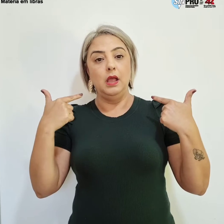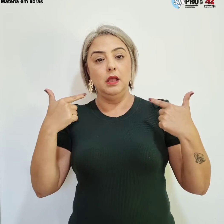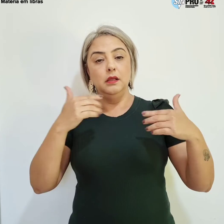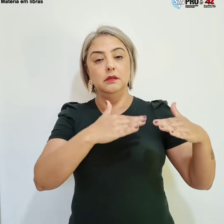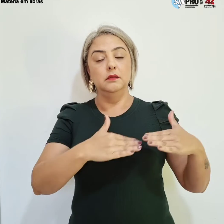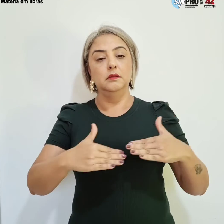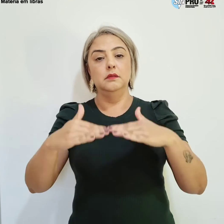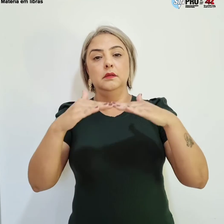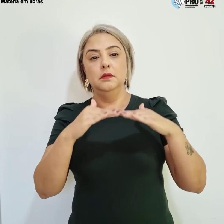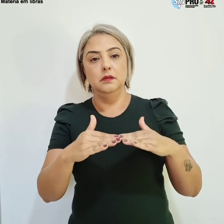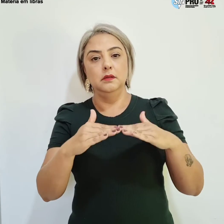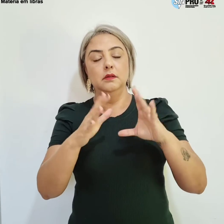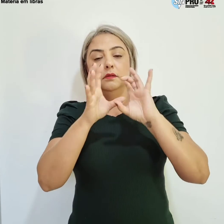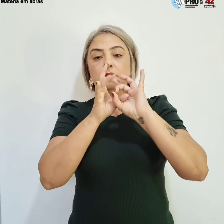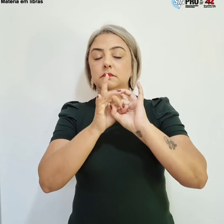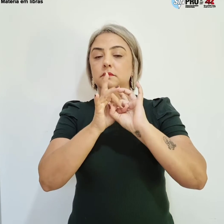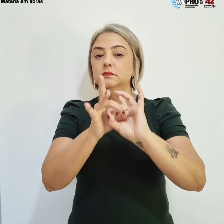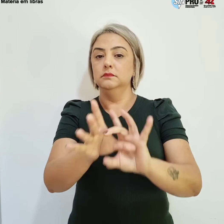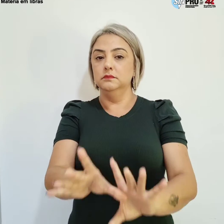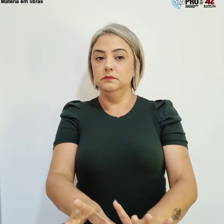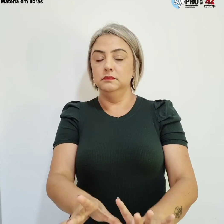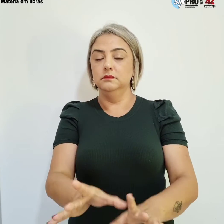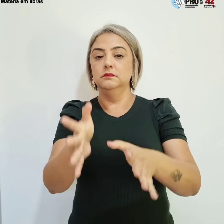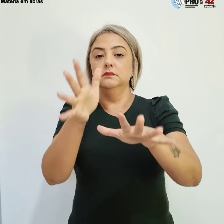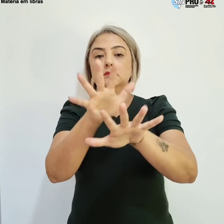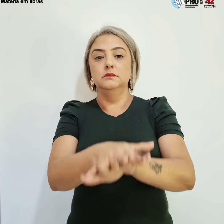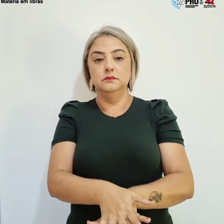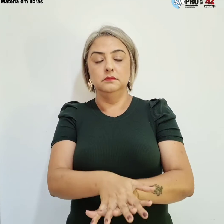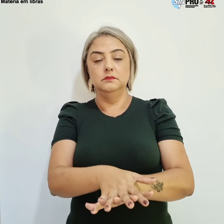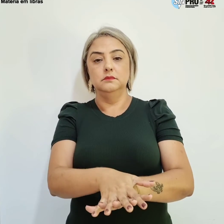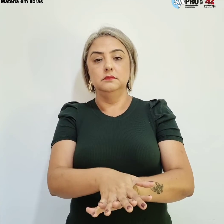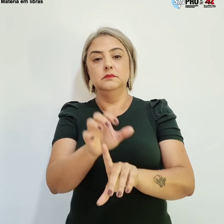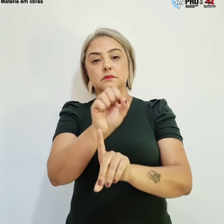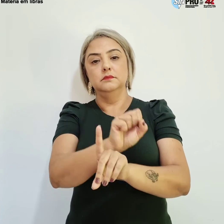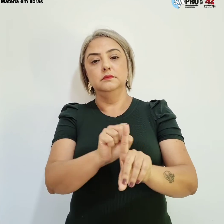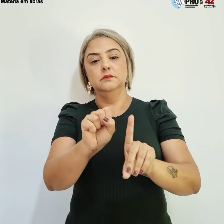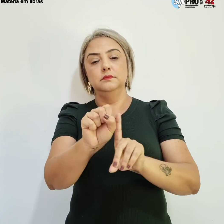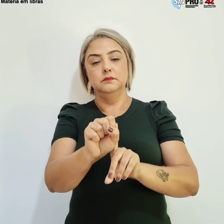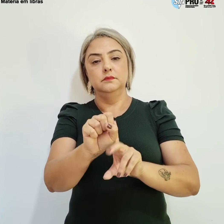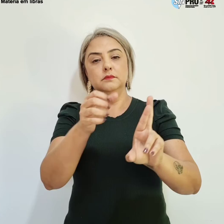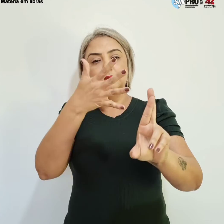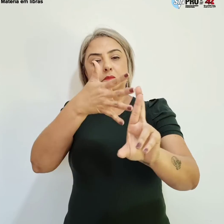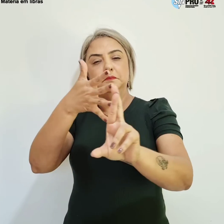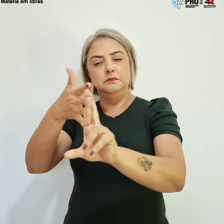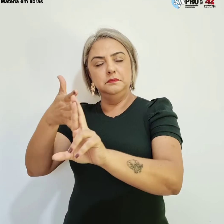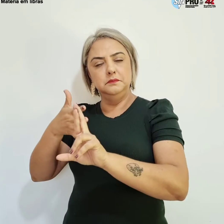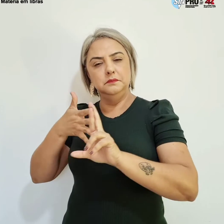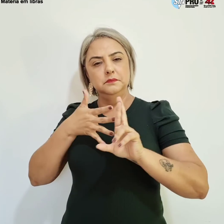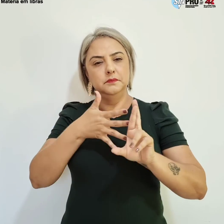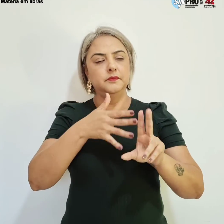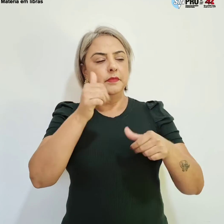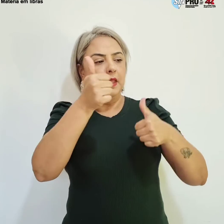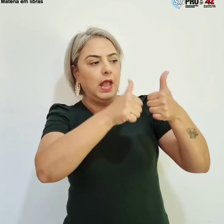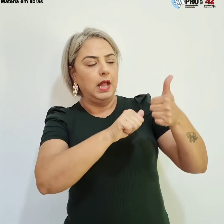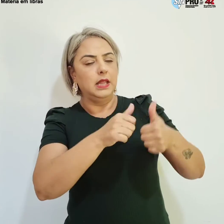democrática, libertadora, inclusiva e socialmente referenciada, analisa a vice-presidente